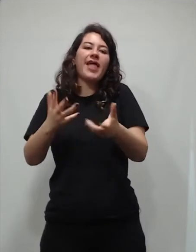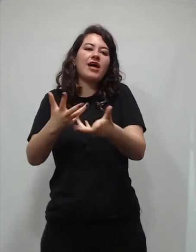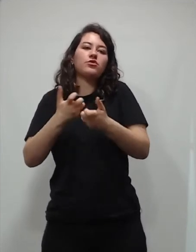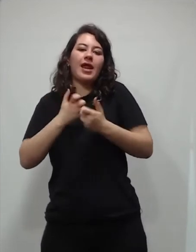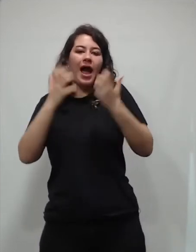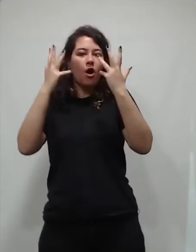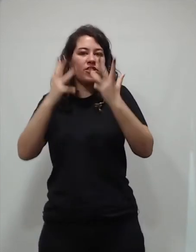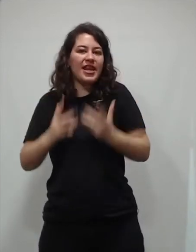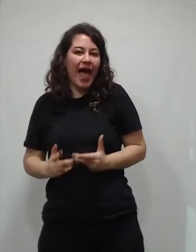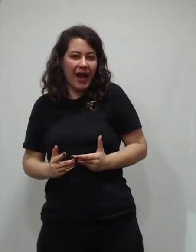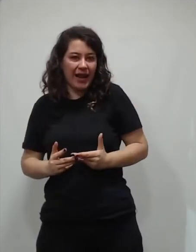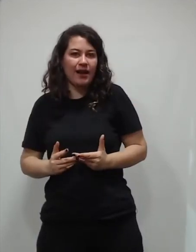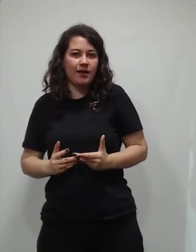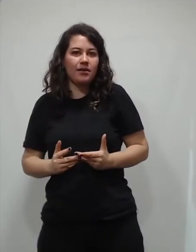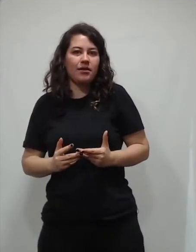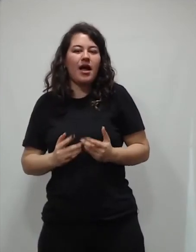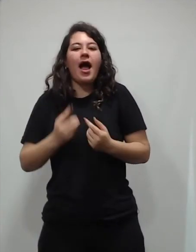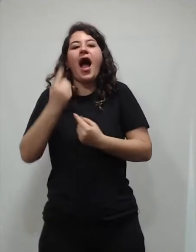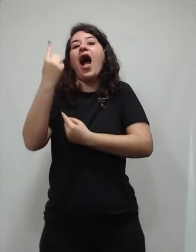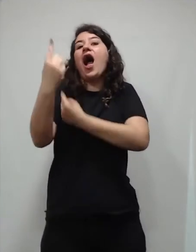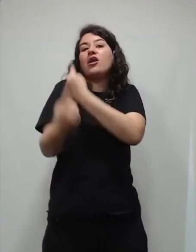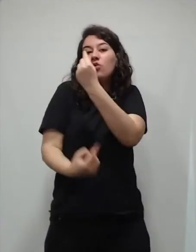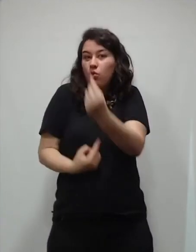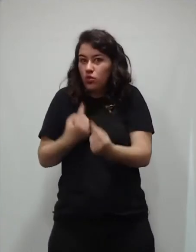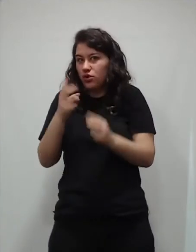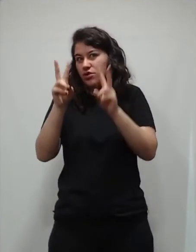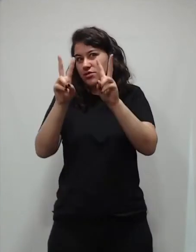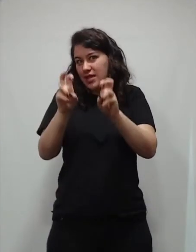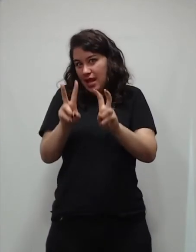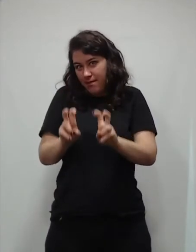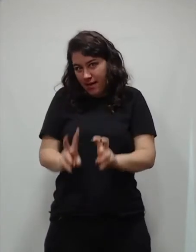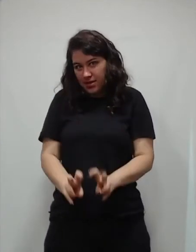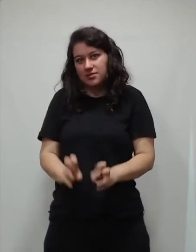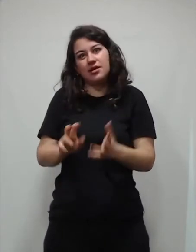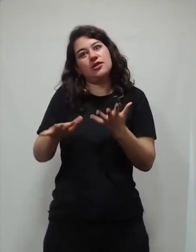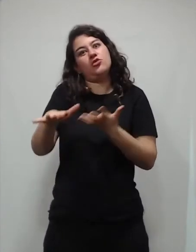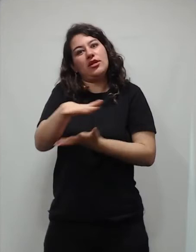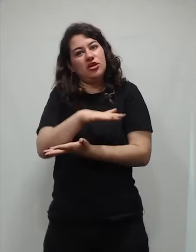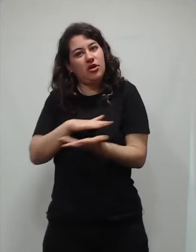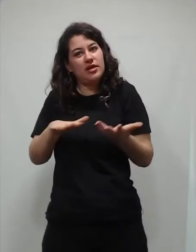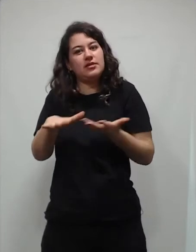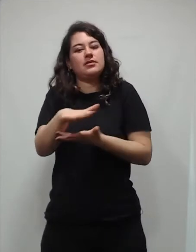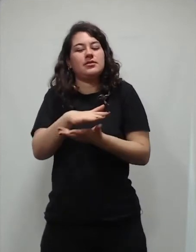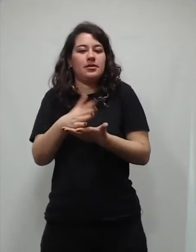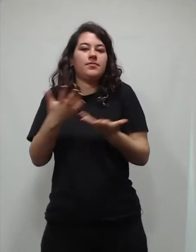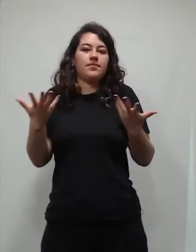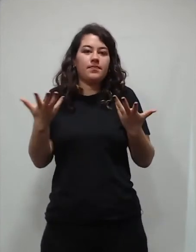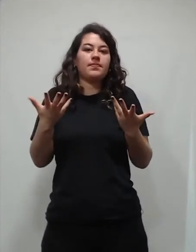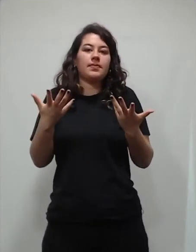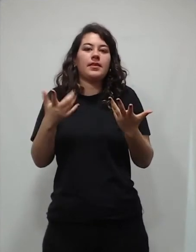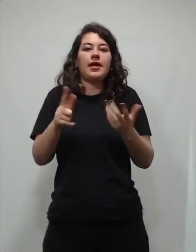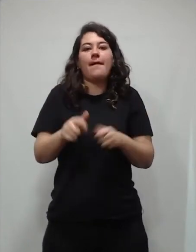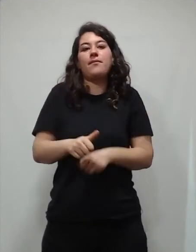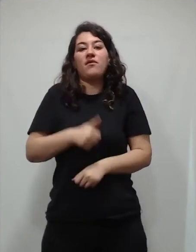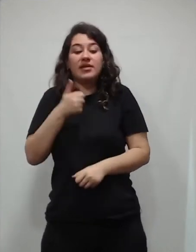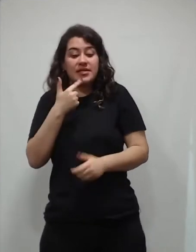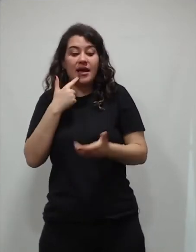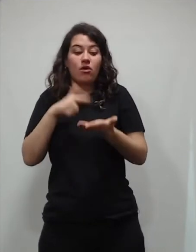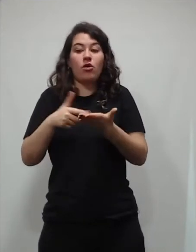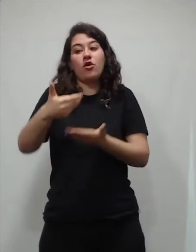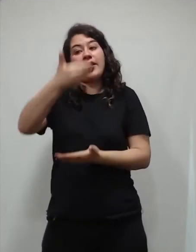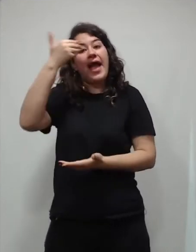alguna forma algunas cuestiones que van sucediendo y actuar en base a